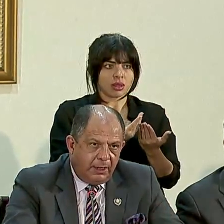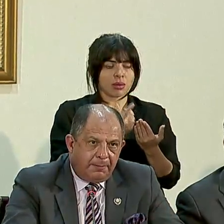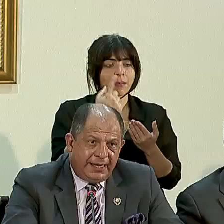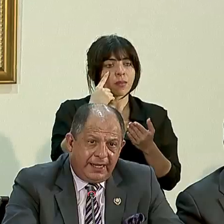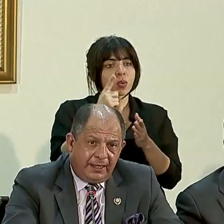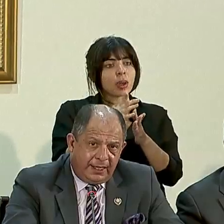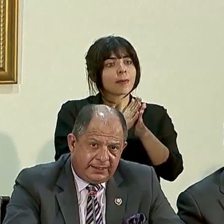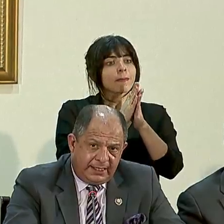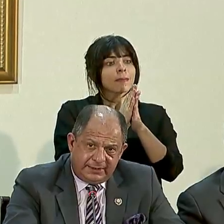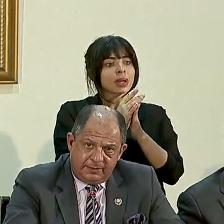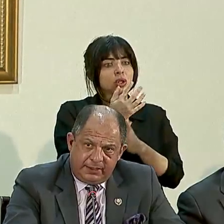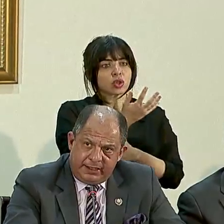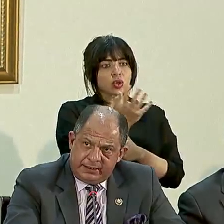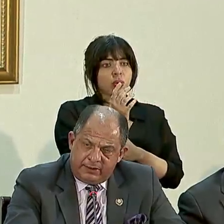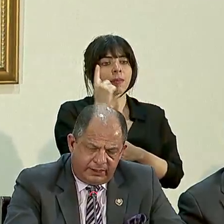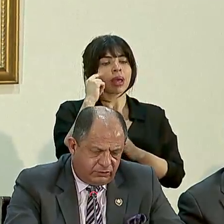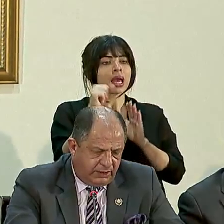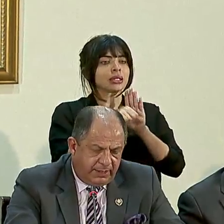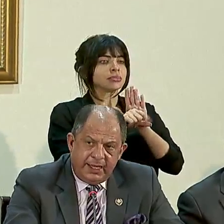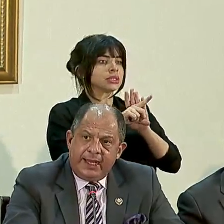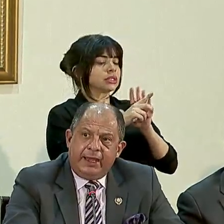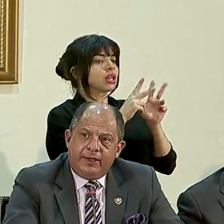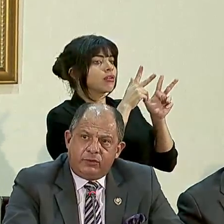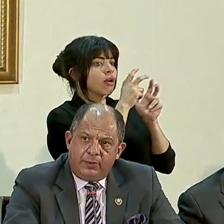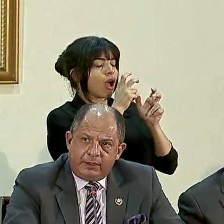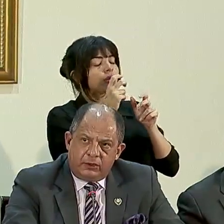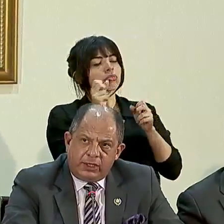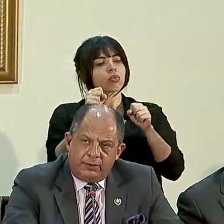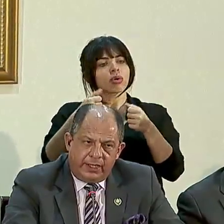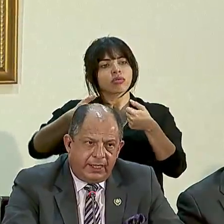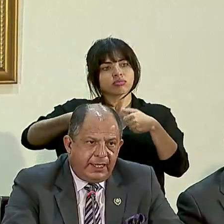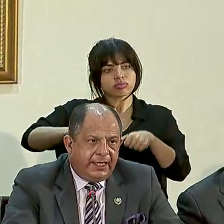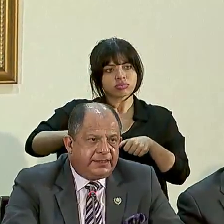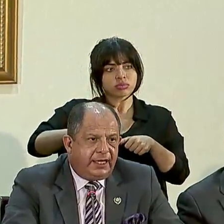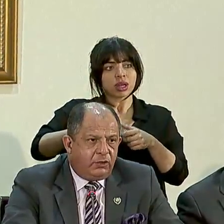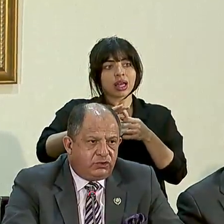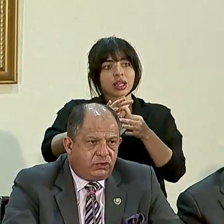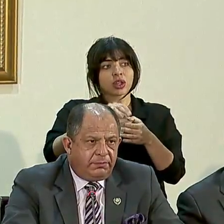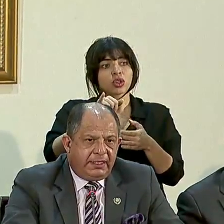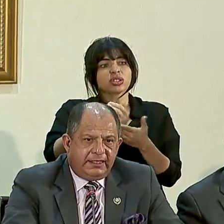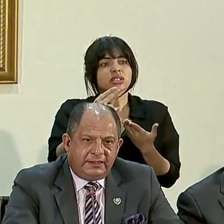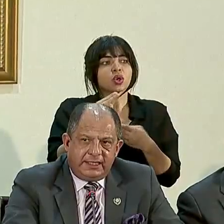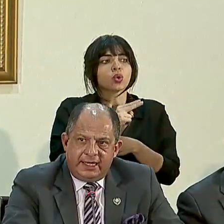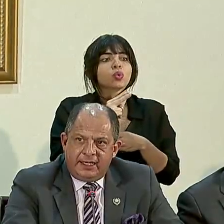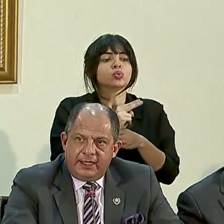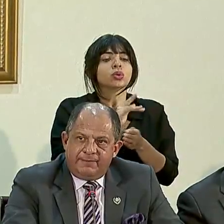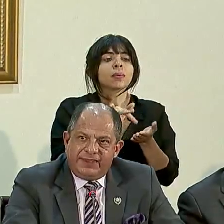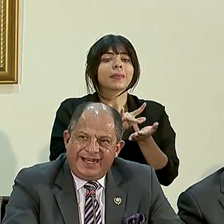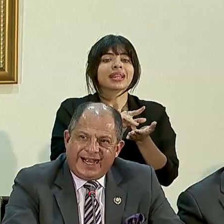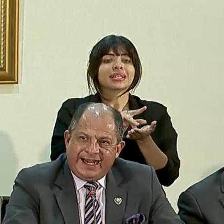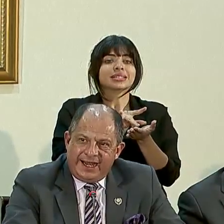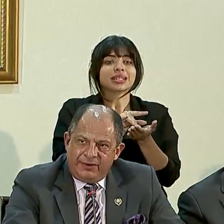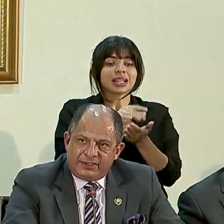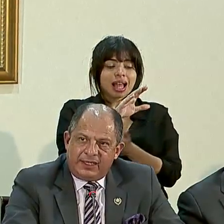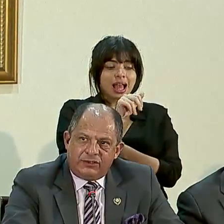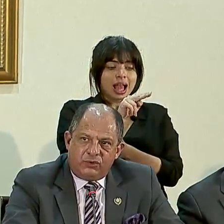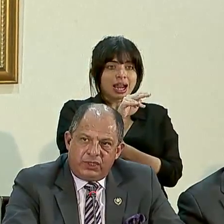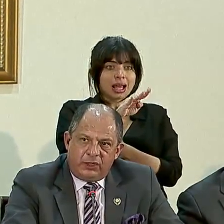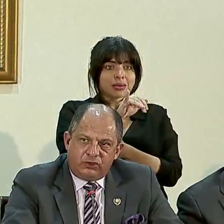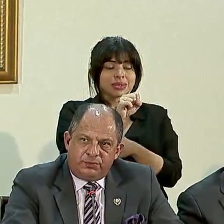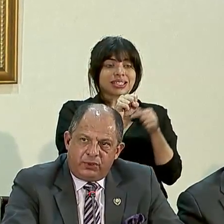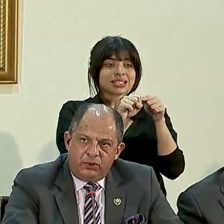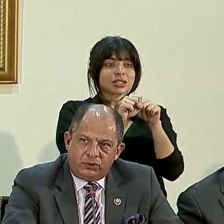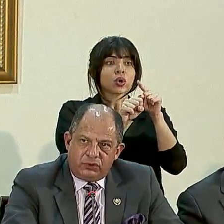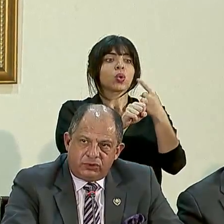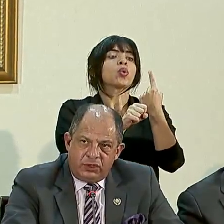solicitud para la que la Asamblea Legislativa resuelva. Eventualmente lo que habría es el uso medicinal de la cannabis, que es